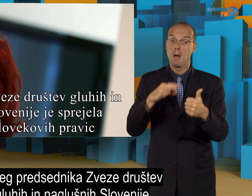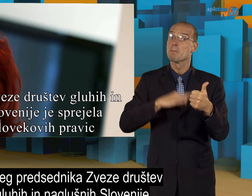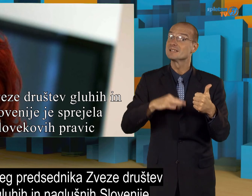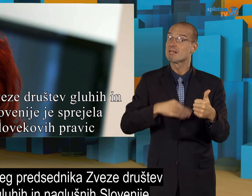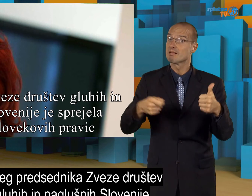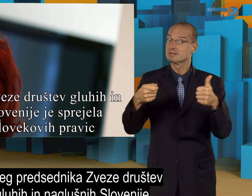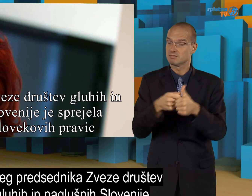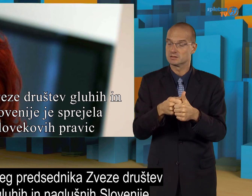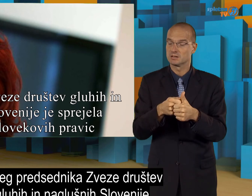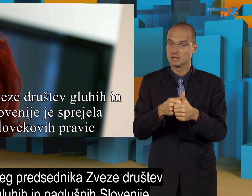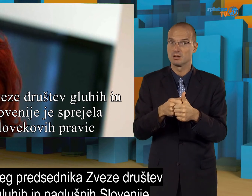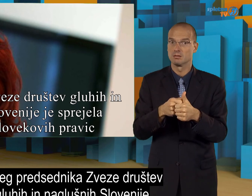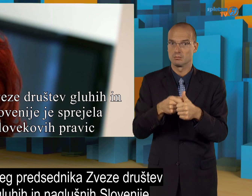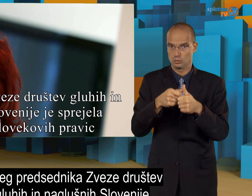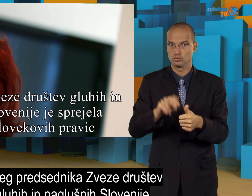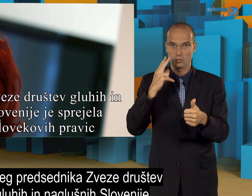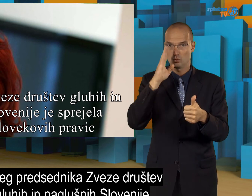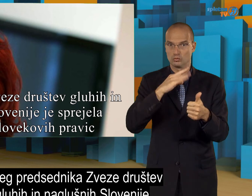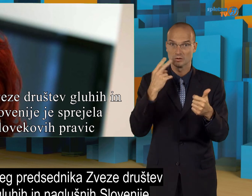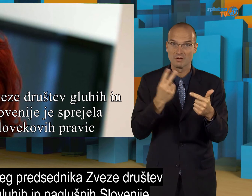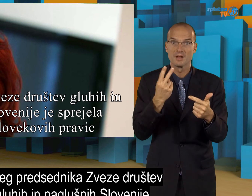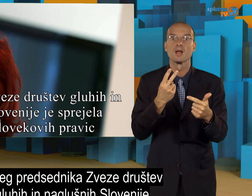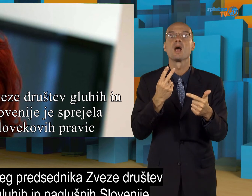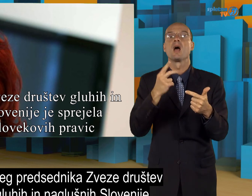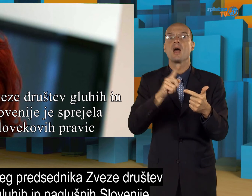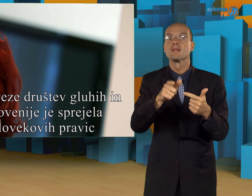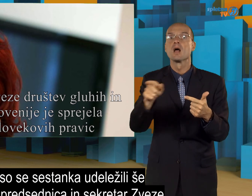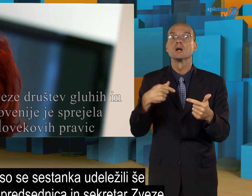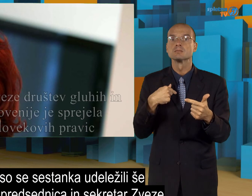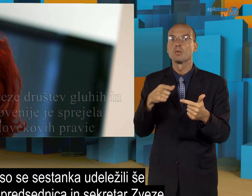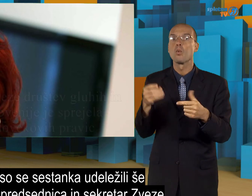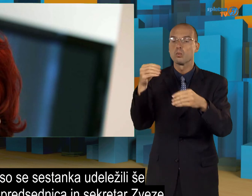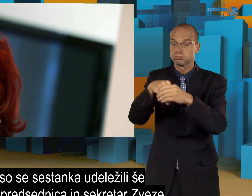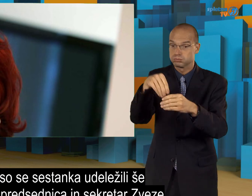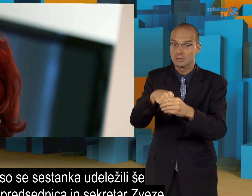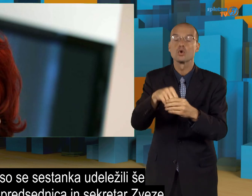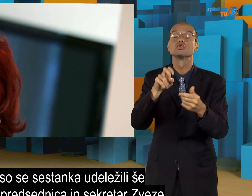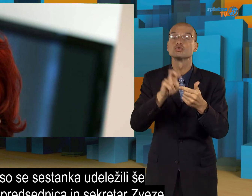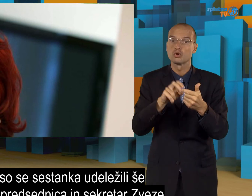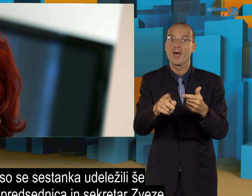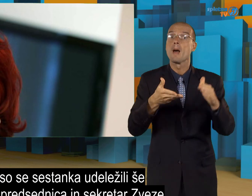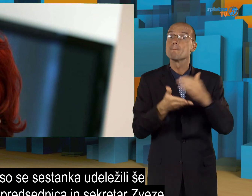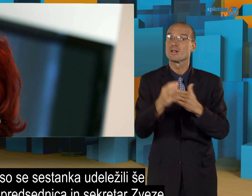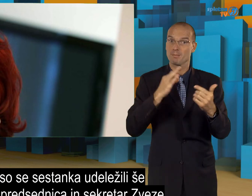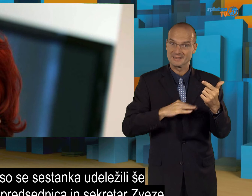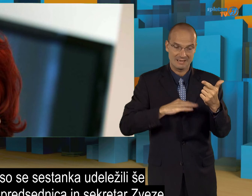Poleg predsednika Zveze društev gluhih in naglušnih Slovenije so se sestanka udeležili še podpredsednica in sekretar zveze